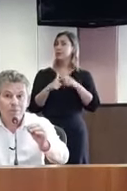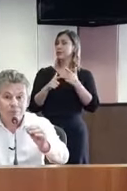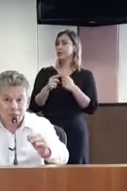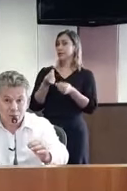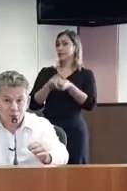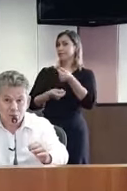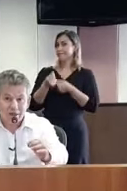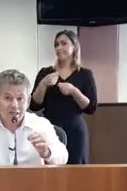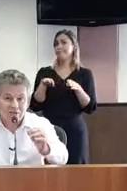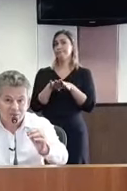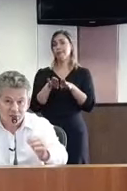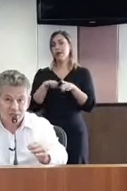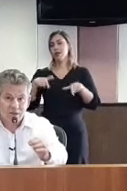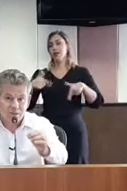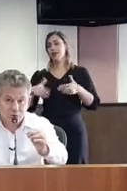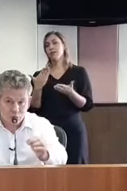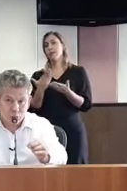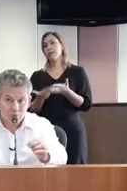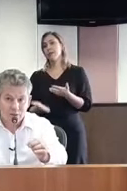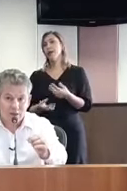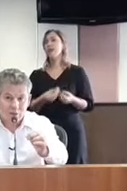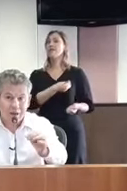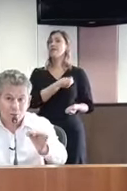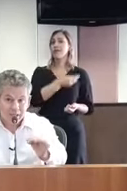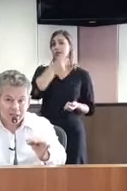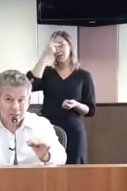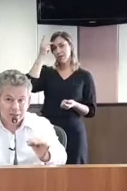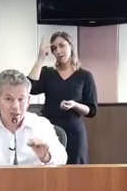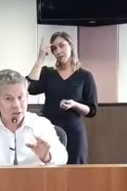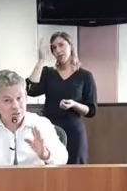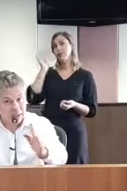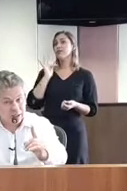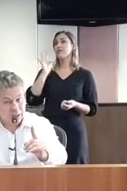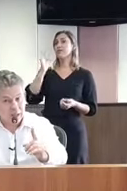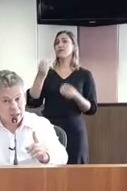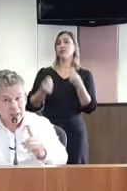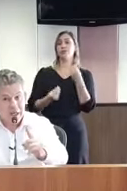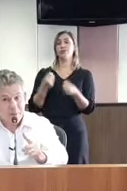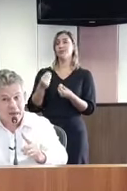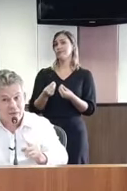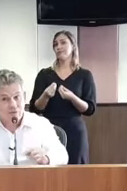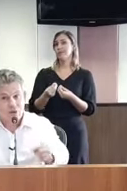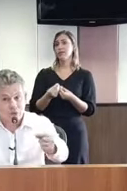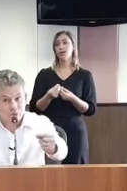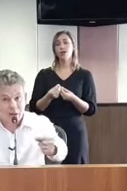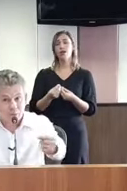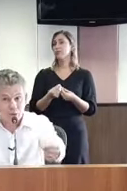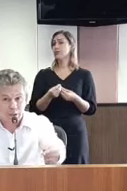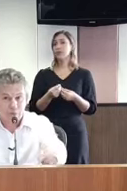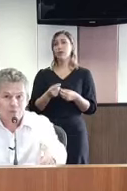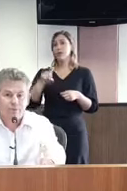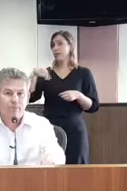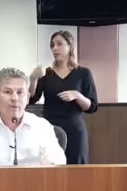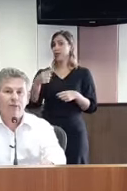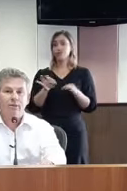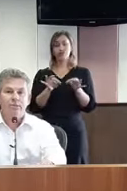os empregos, as vidas das pessoas que serão arruinadas de maneira irreparável se isso durar muito